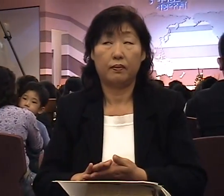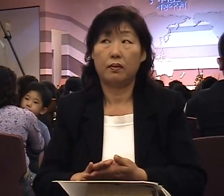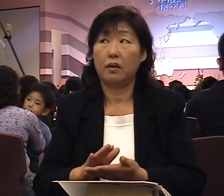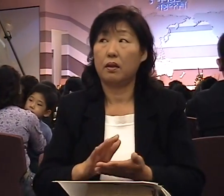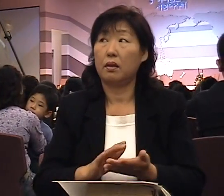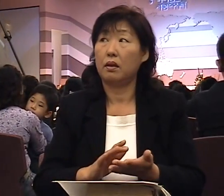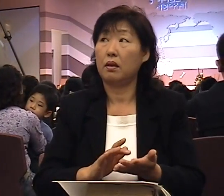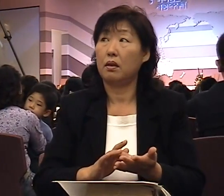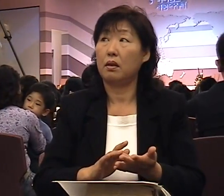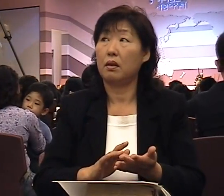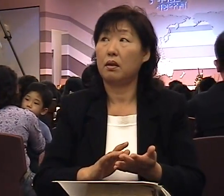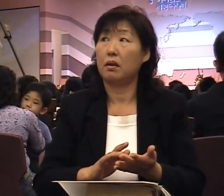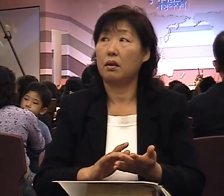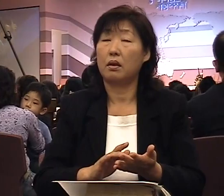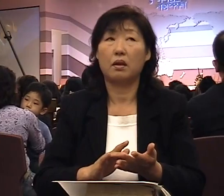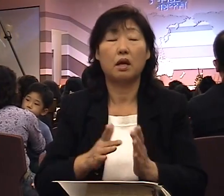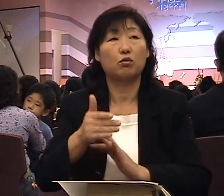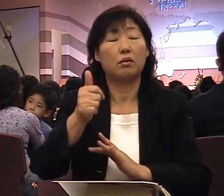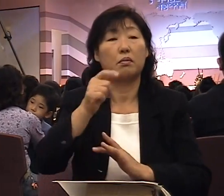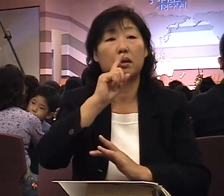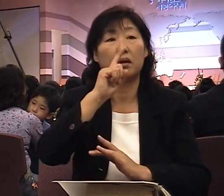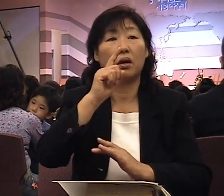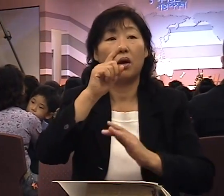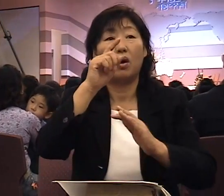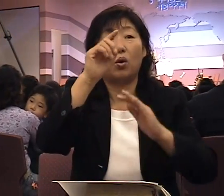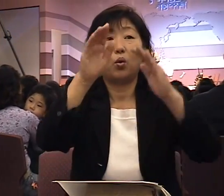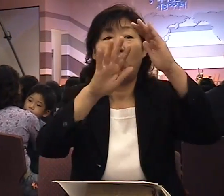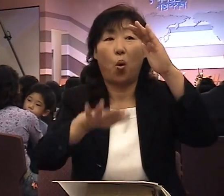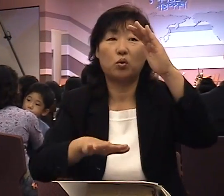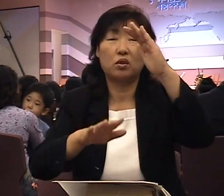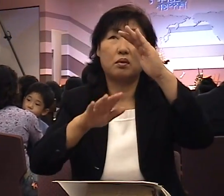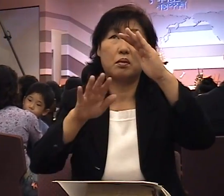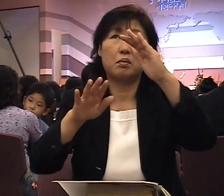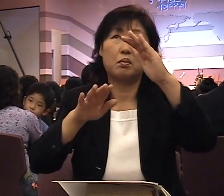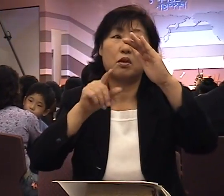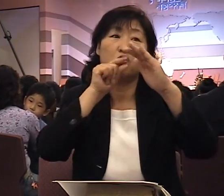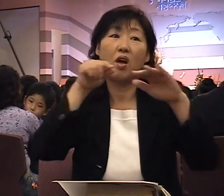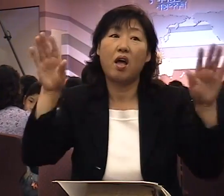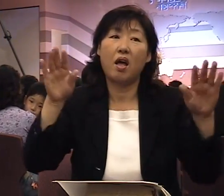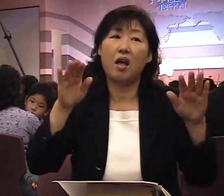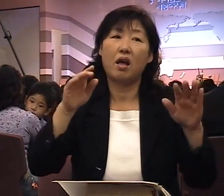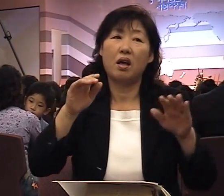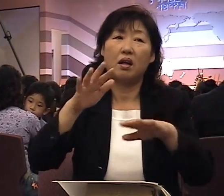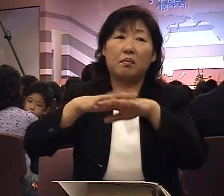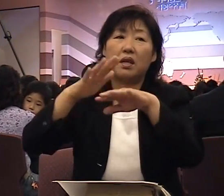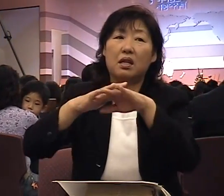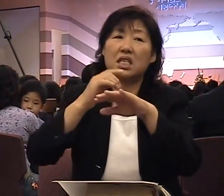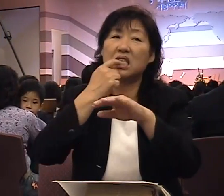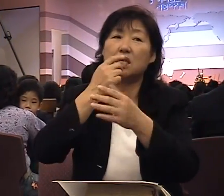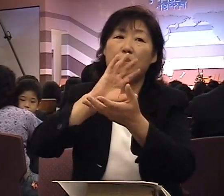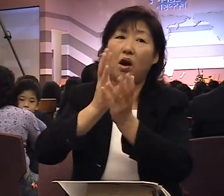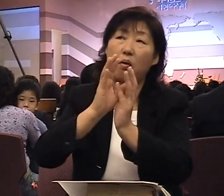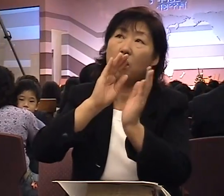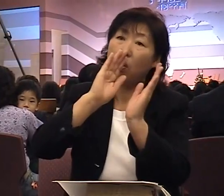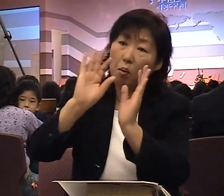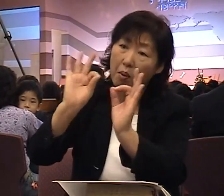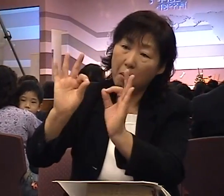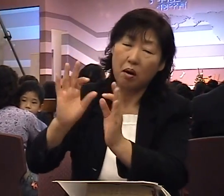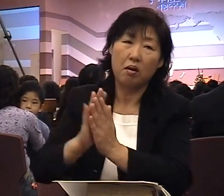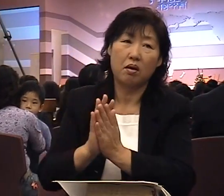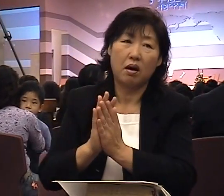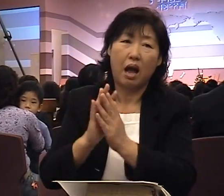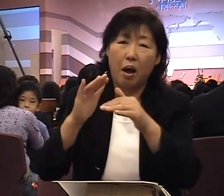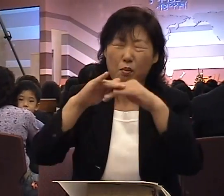예수님이 공중나는 새를 보아라, 들에 있는 깔린 백합을 보아라, 이 모든 것을 하나님이 다 지켜주시지